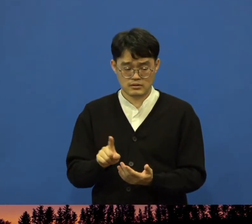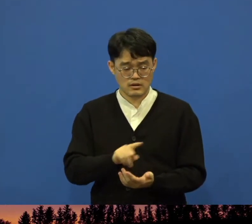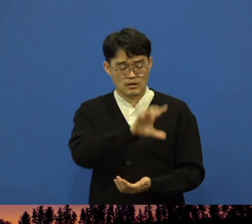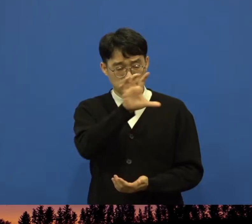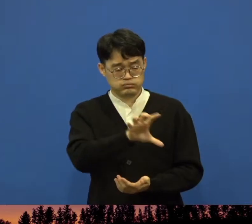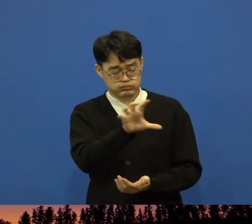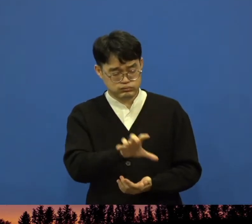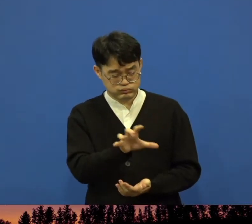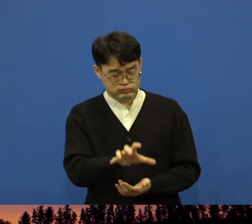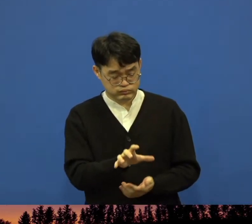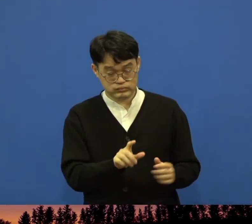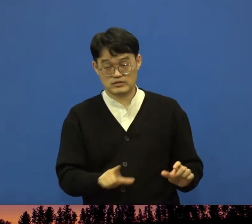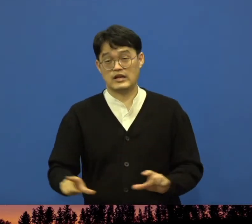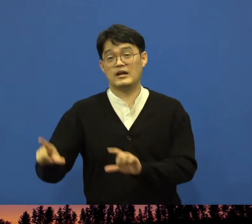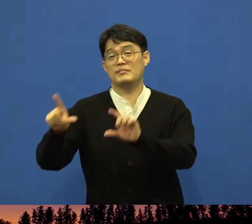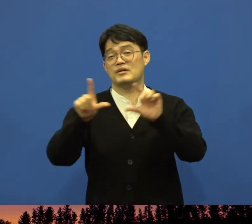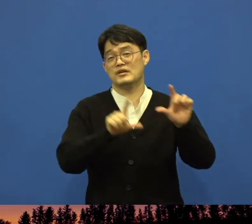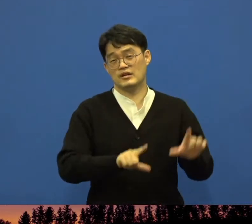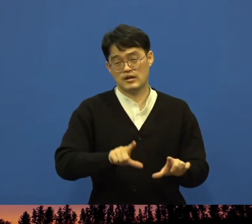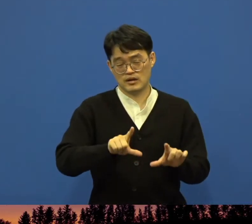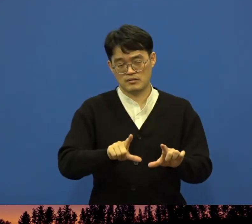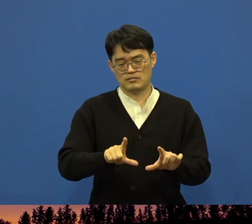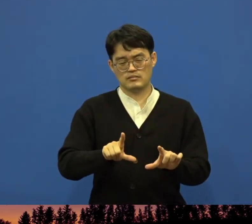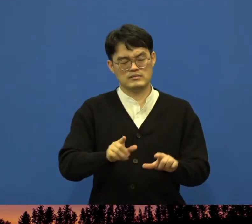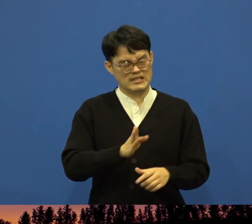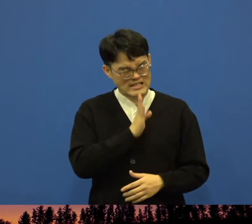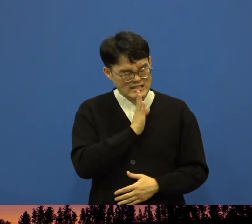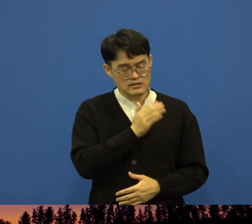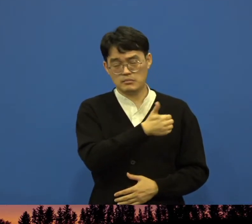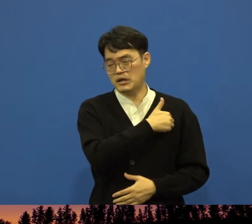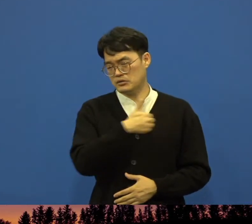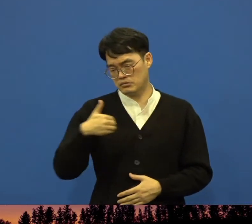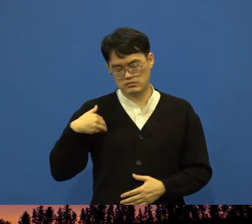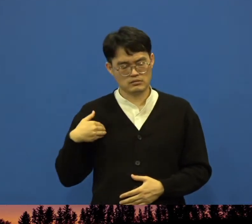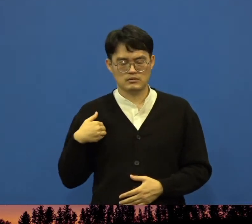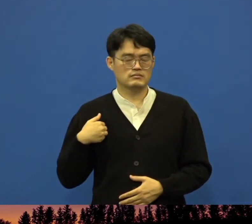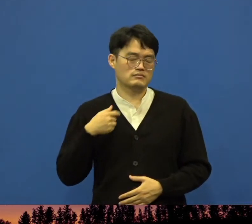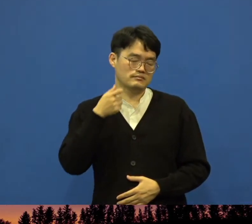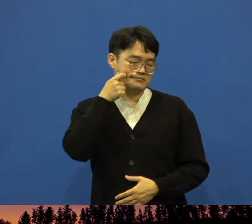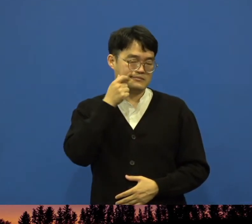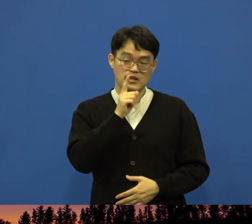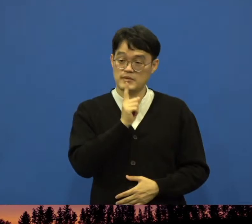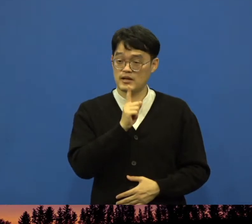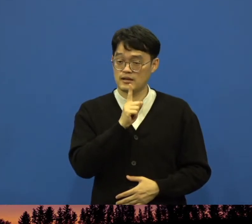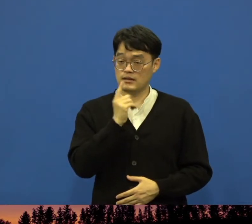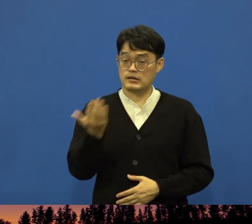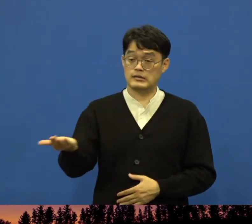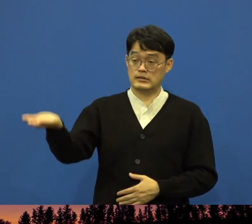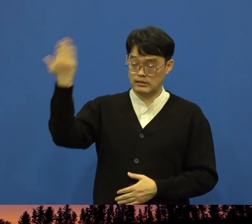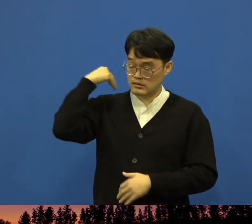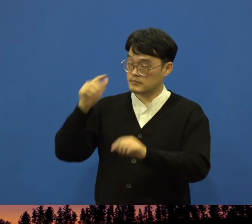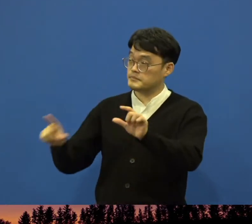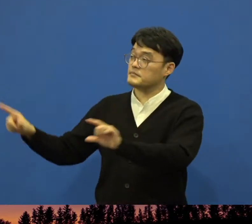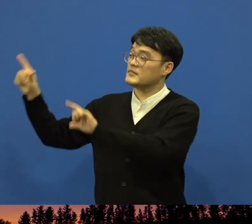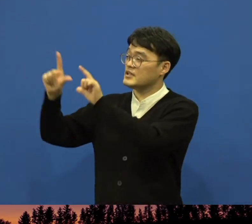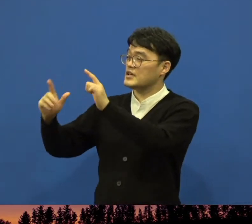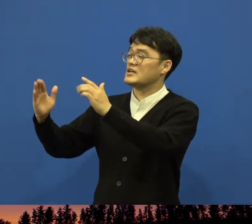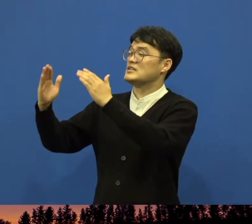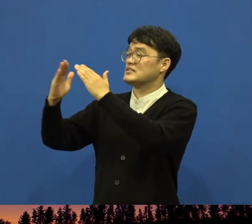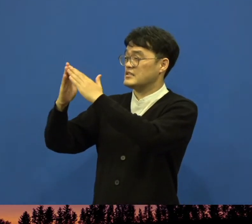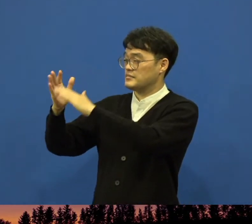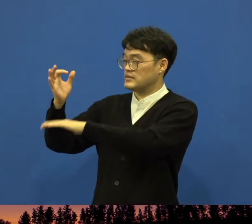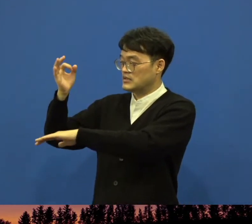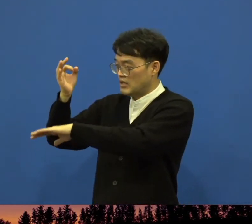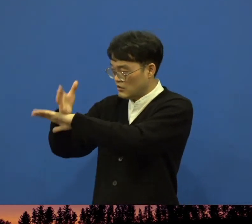만족이 없다는 거예요. 예, 만족이 없다는 거예요. 그러니까 옛날에 살았던 삶의 집 사고 하고는 똑같은